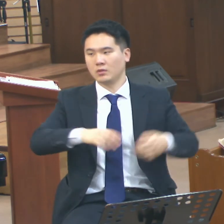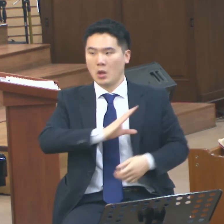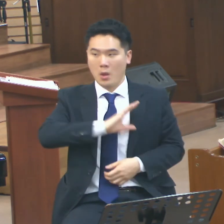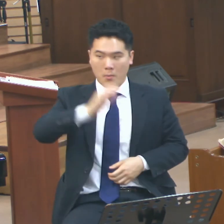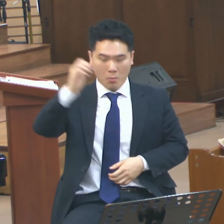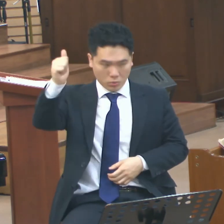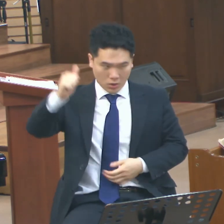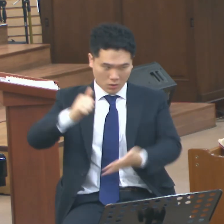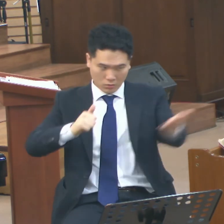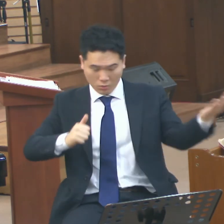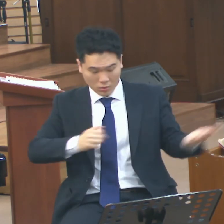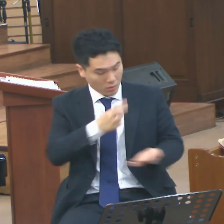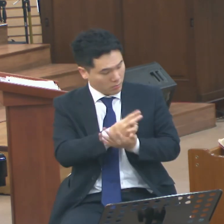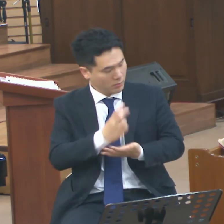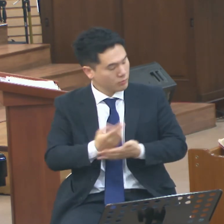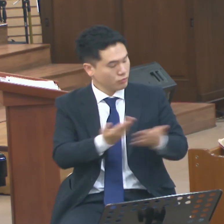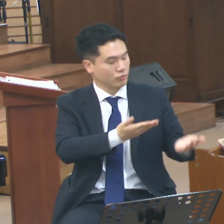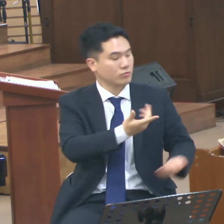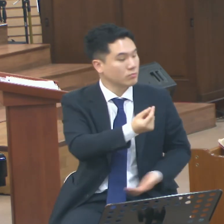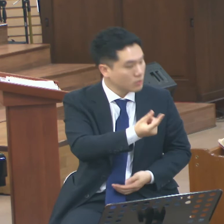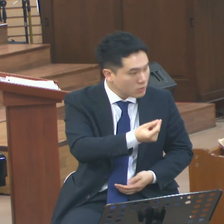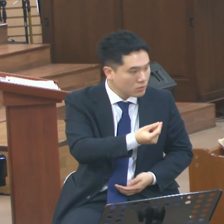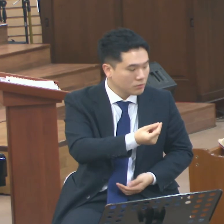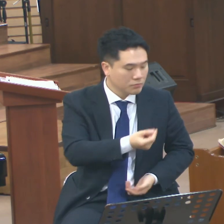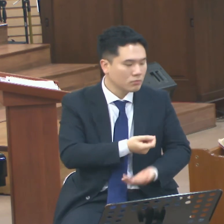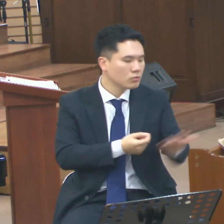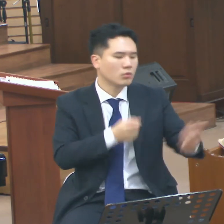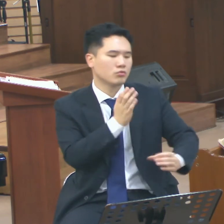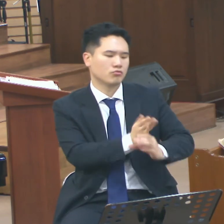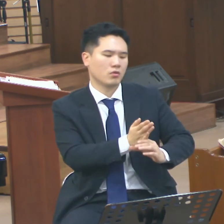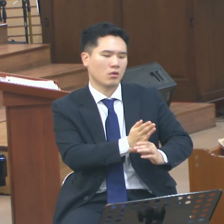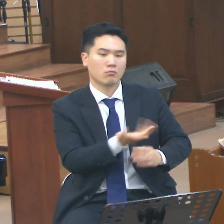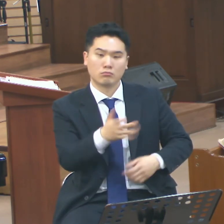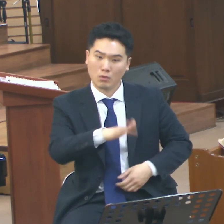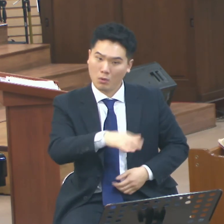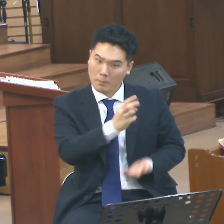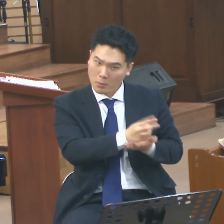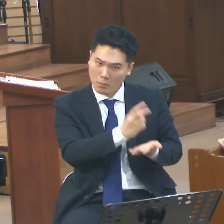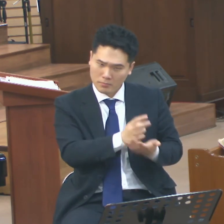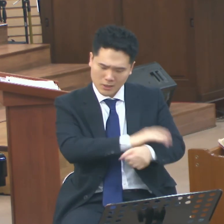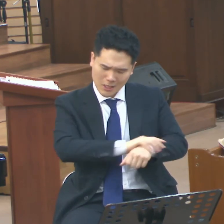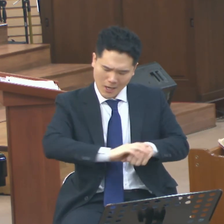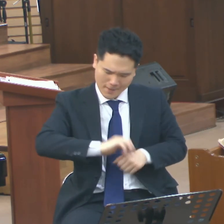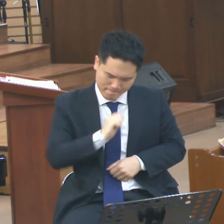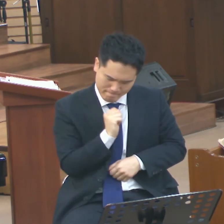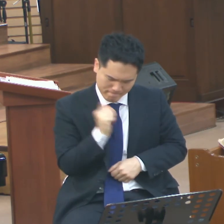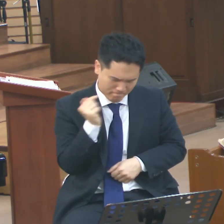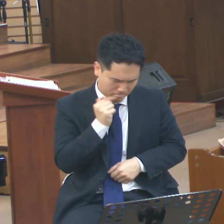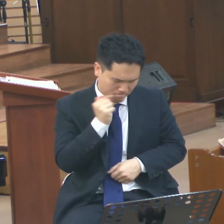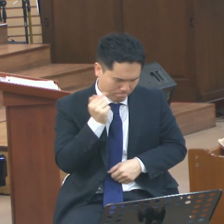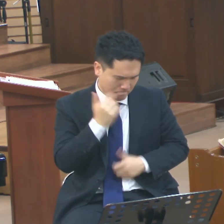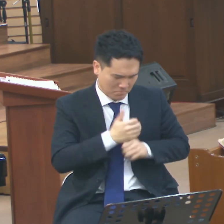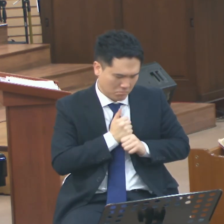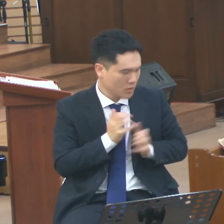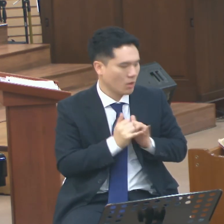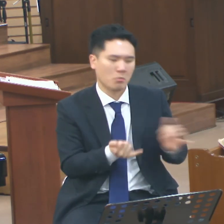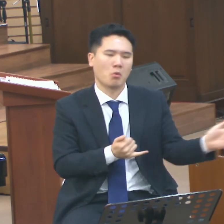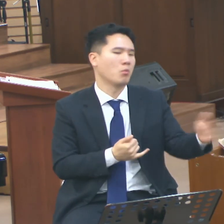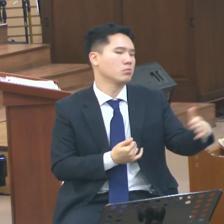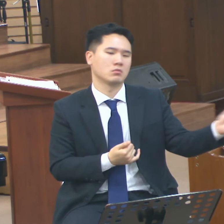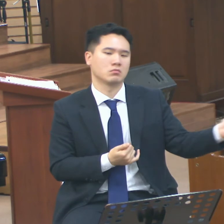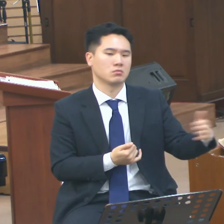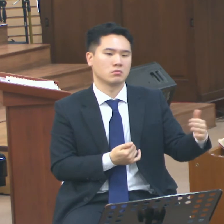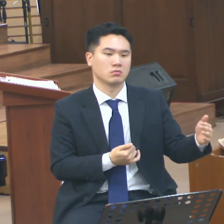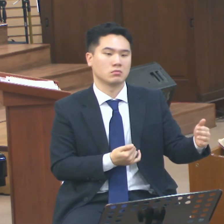율법을 주지 아니하였느냐, 너희 중에 율법을 지키는 자가 없도다 그랬어요. 자, 율법을 주셨는데 율법을 받은 사람들